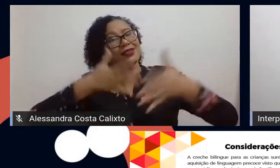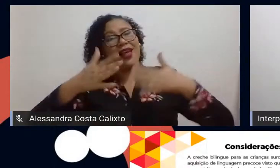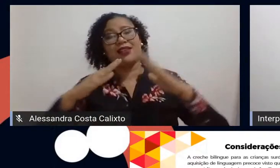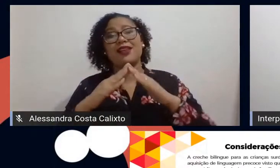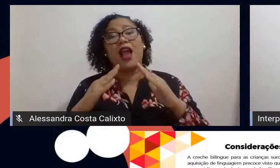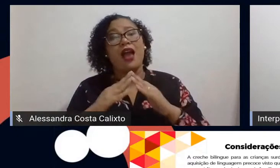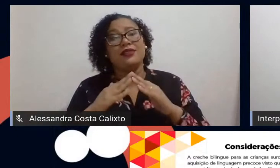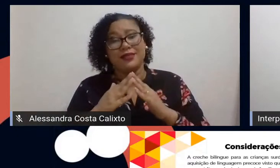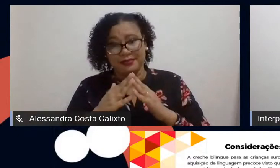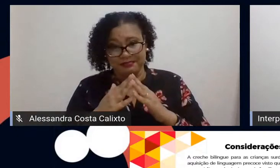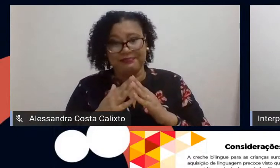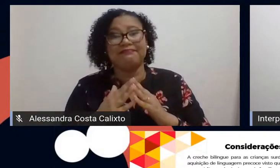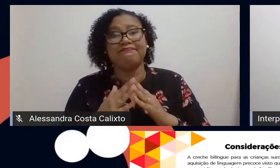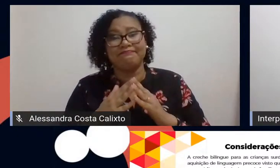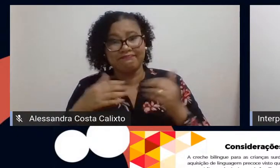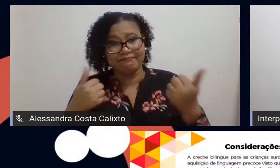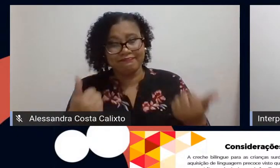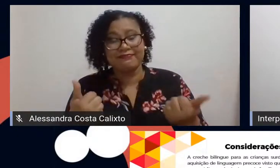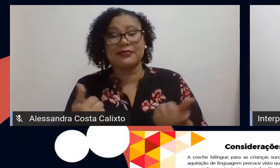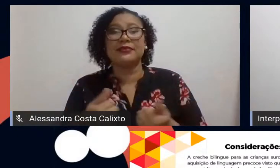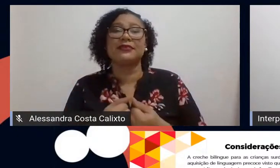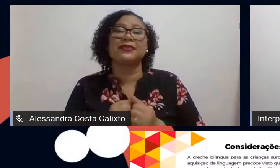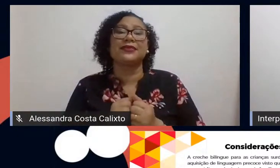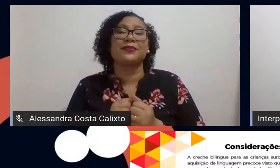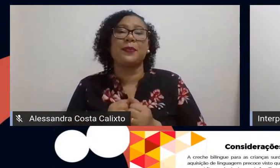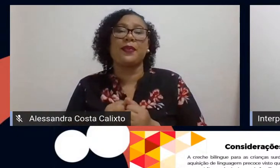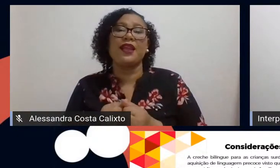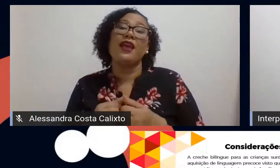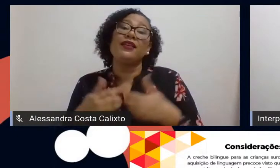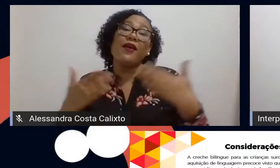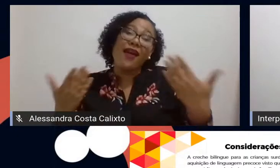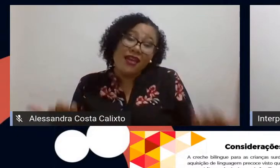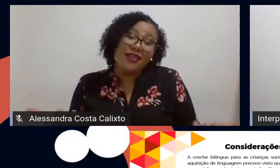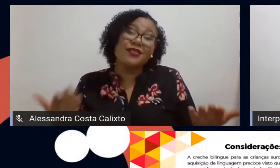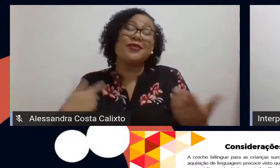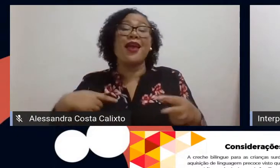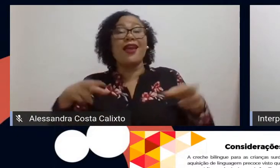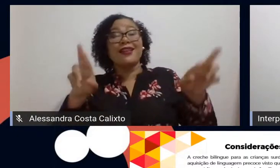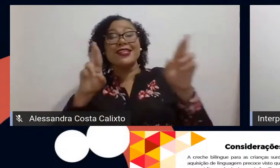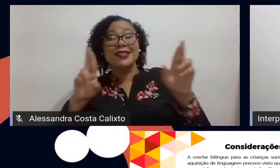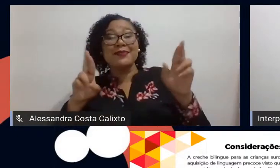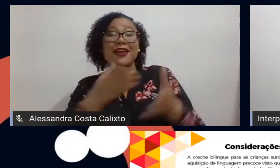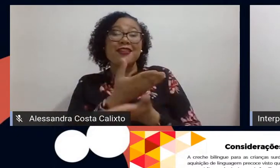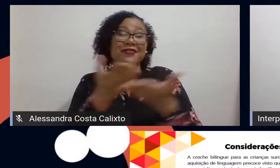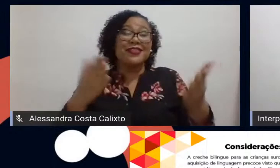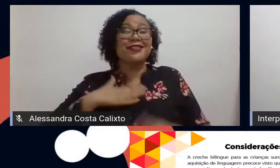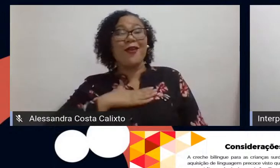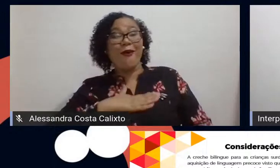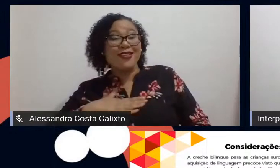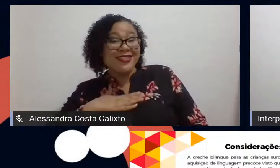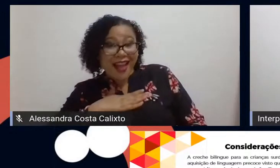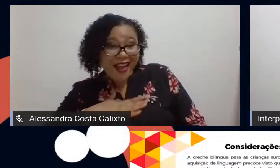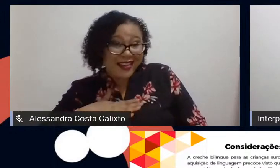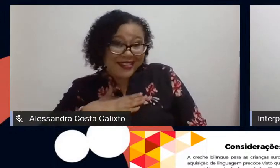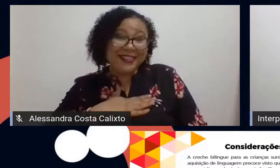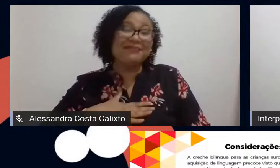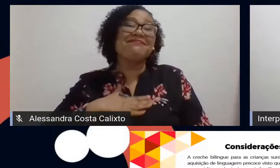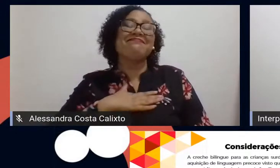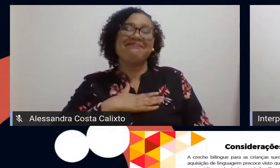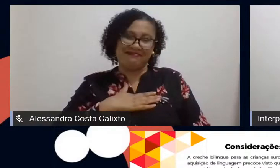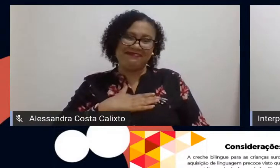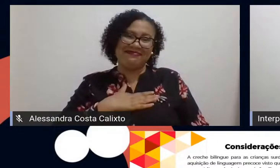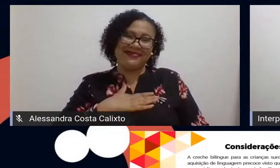estímulos para que essa aquisição ocorra. E a casa, o ambiente familiar também deveria proporcionar isso. Nós